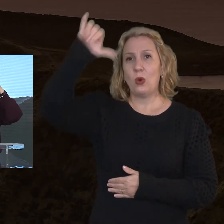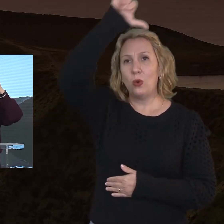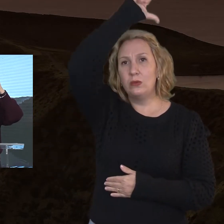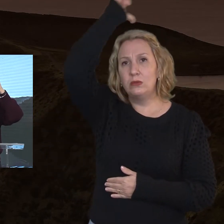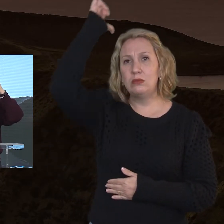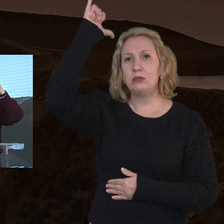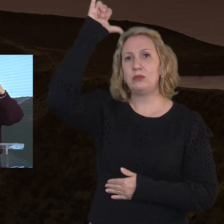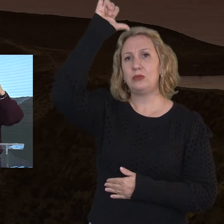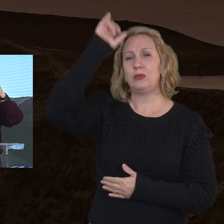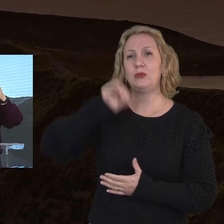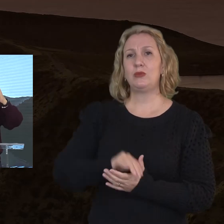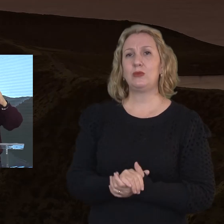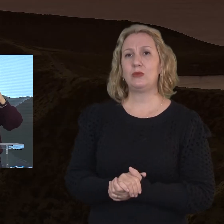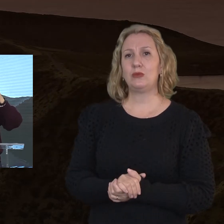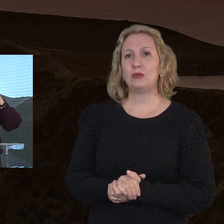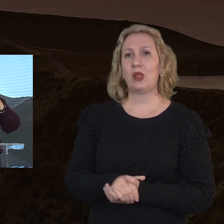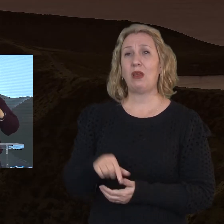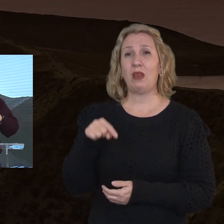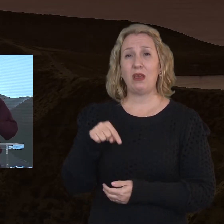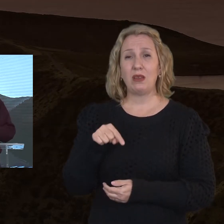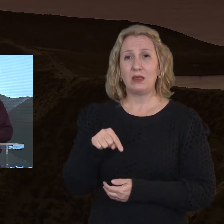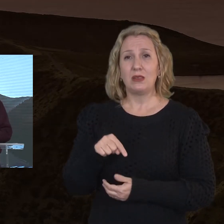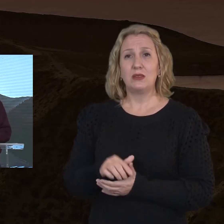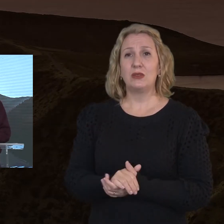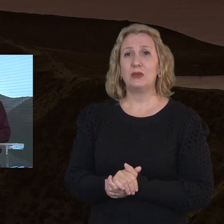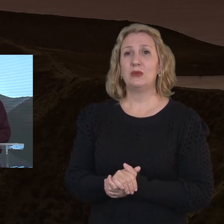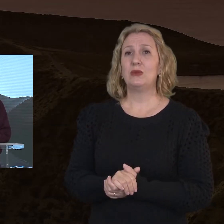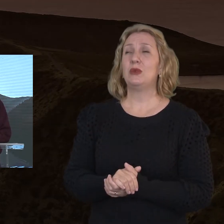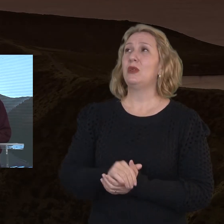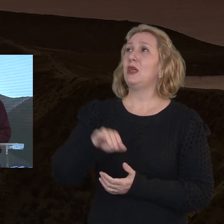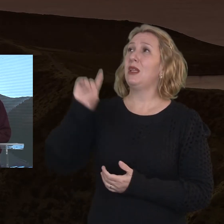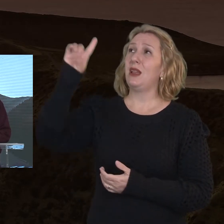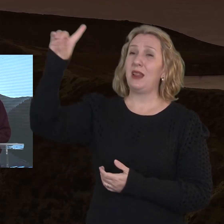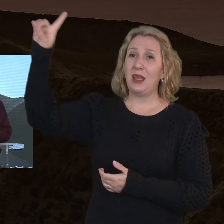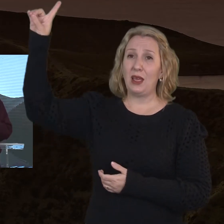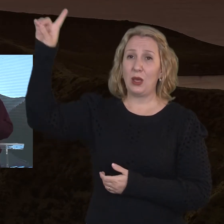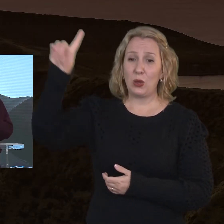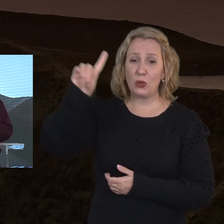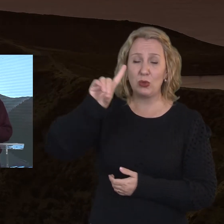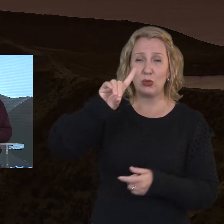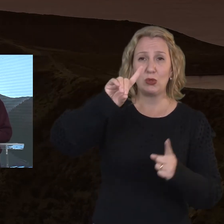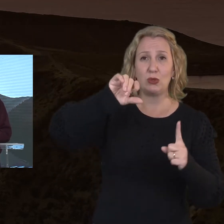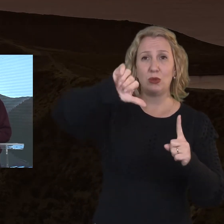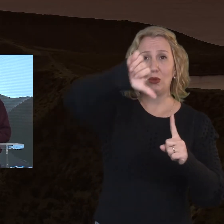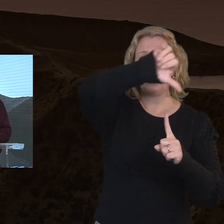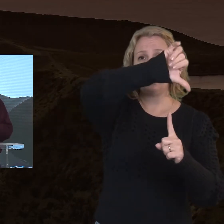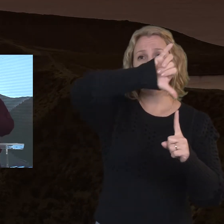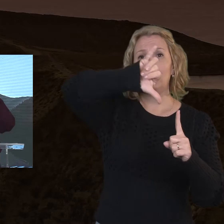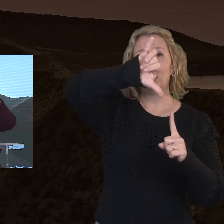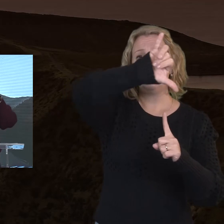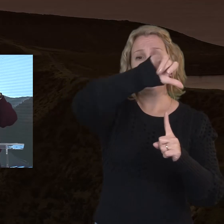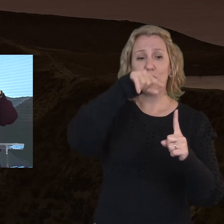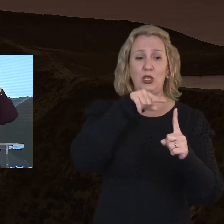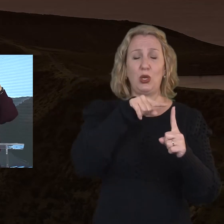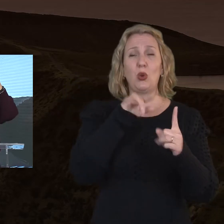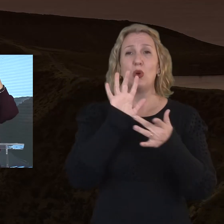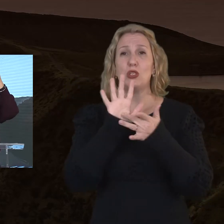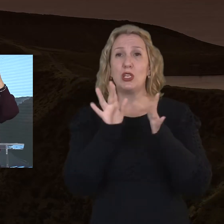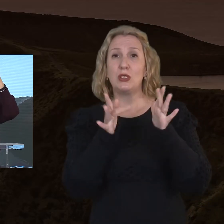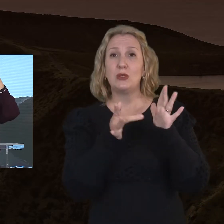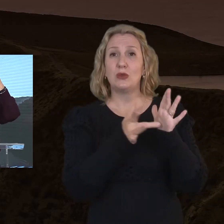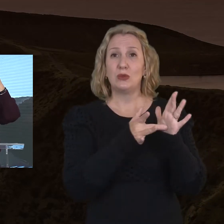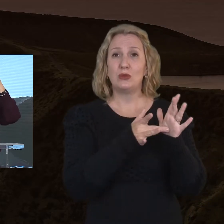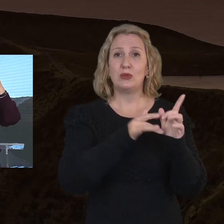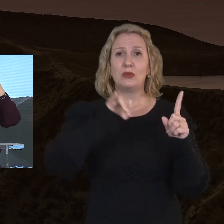a efetuou sobre o seu filho jesus cristo como cabeça essa unção esse